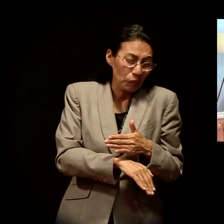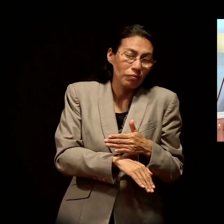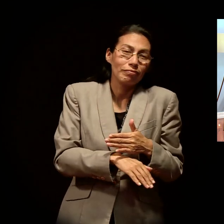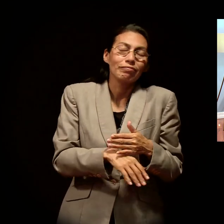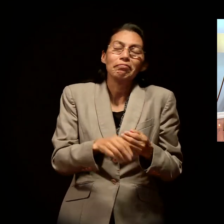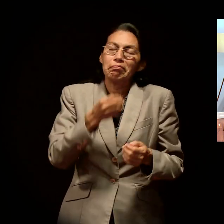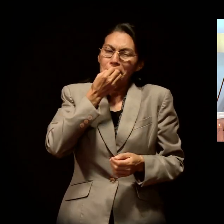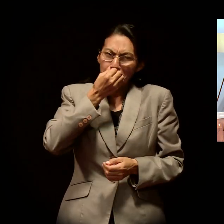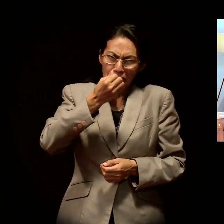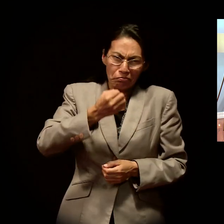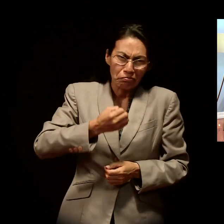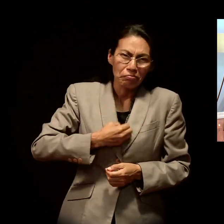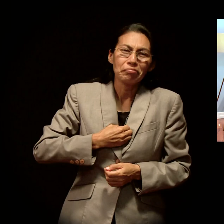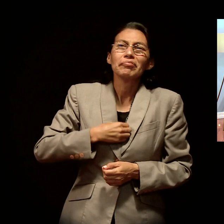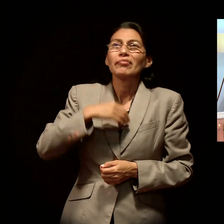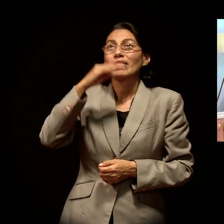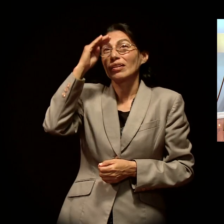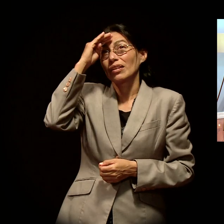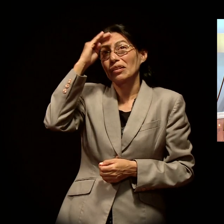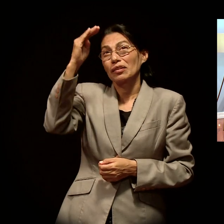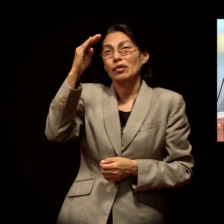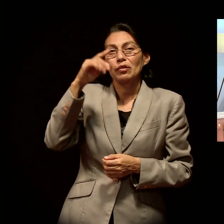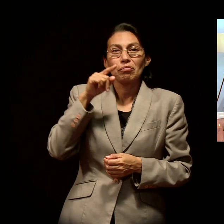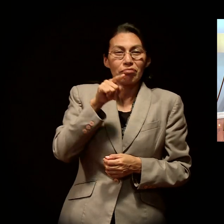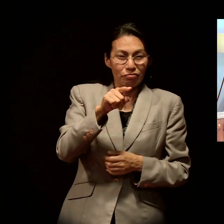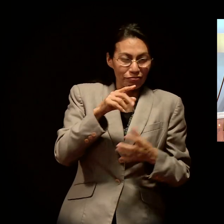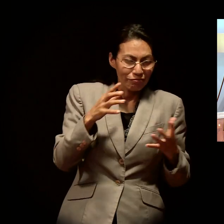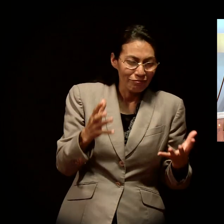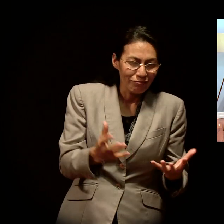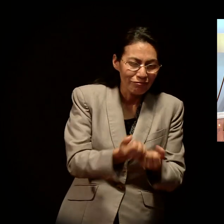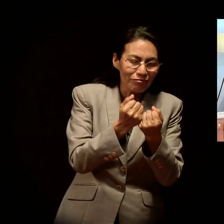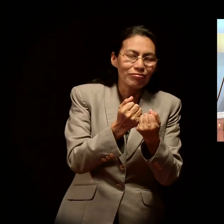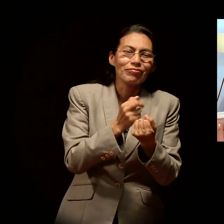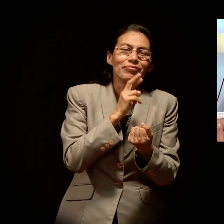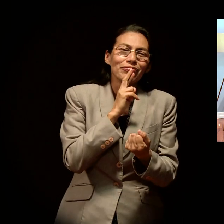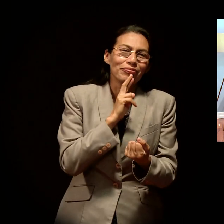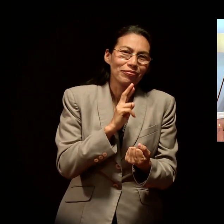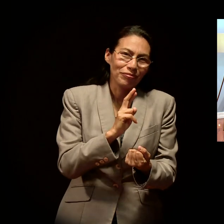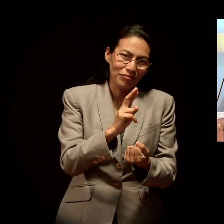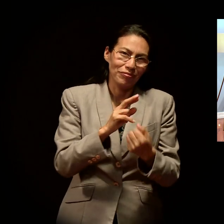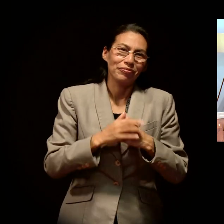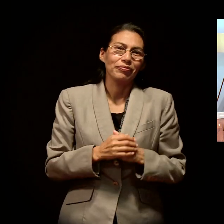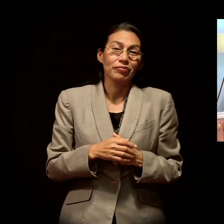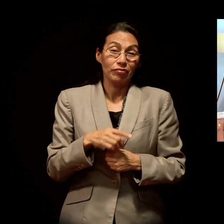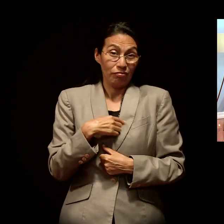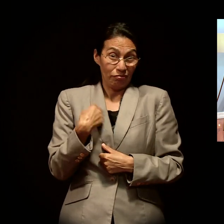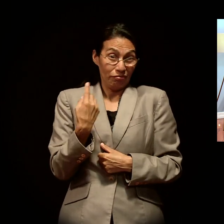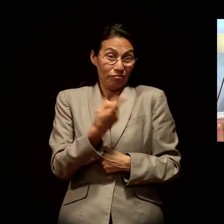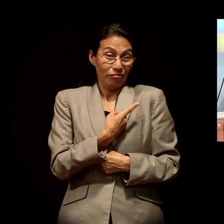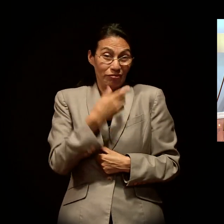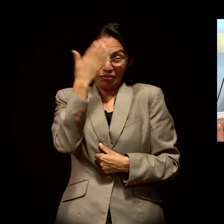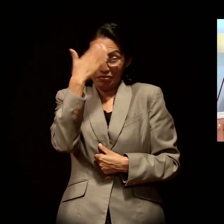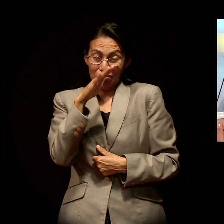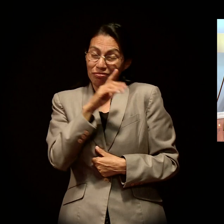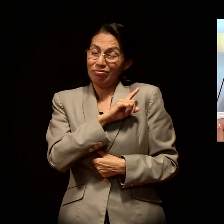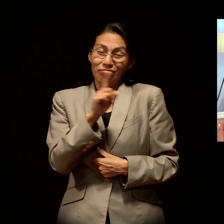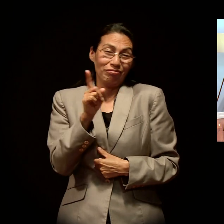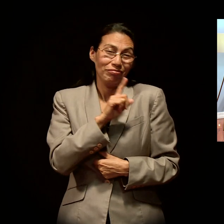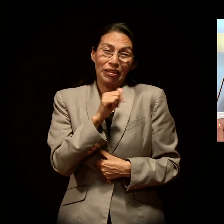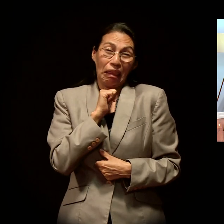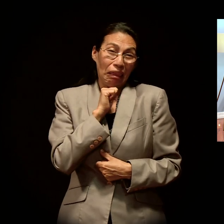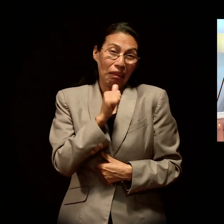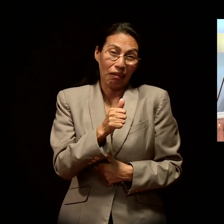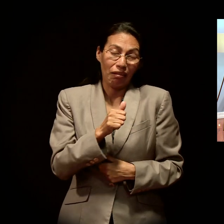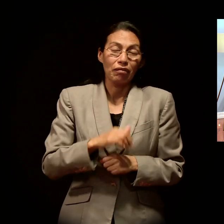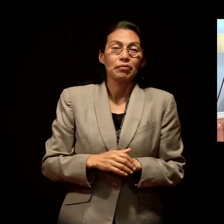un callejón sin salida El señor tiene más de Mil maneras para responder tu necesidad de los cuales no sabemos